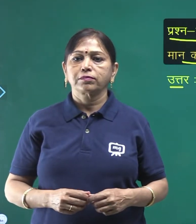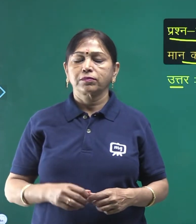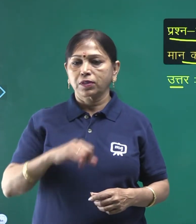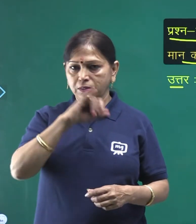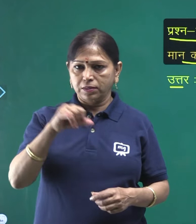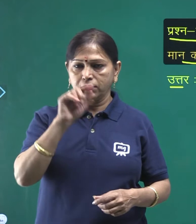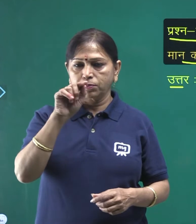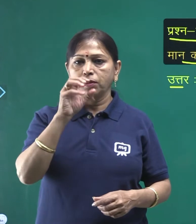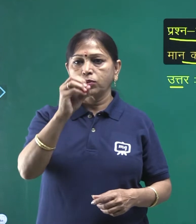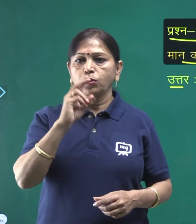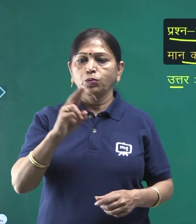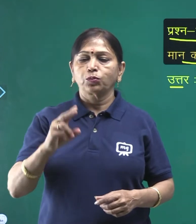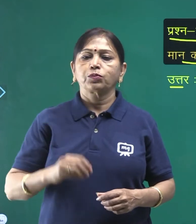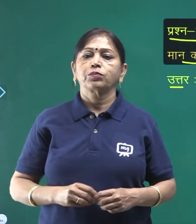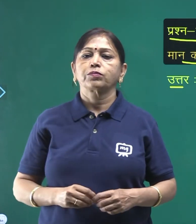6.022